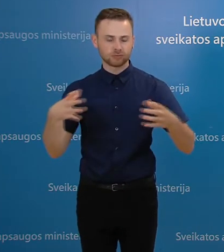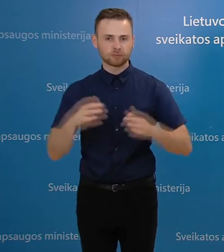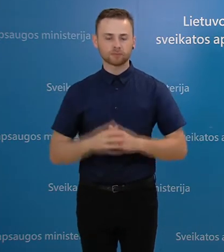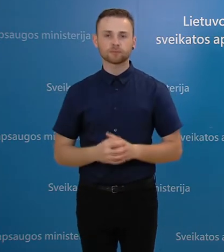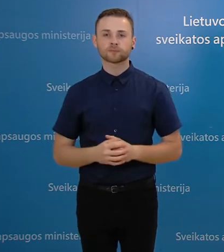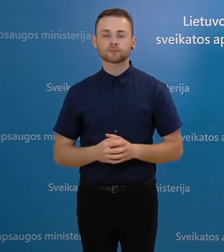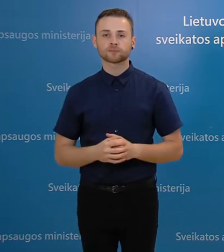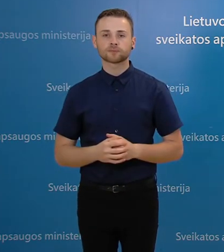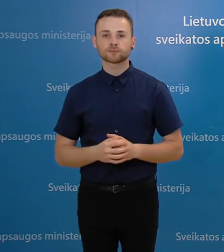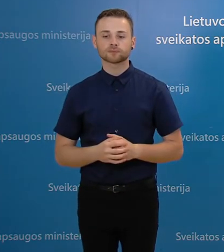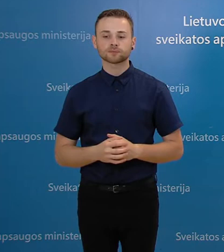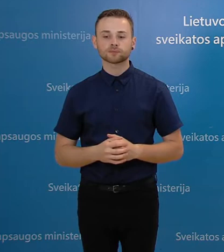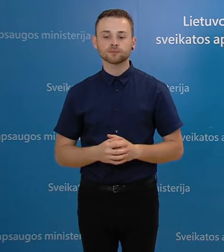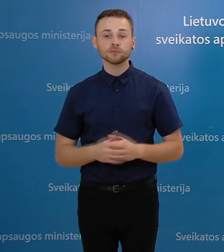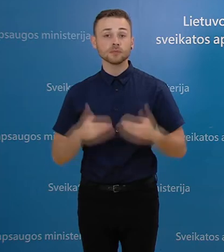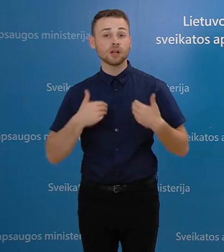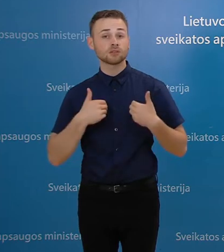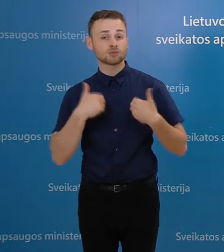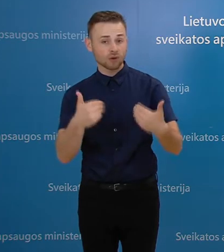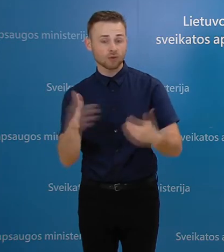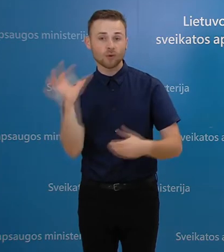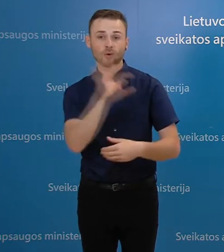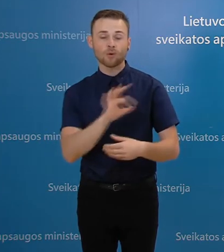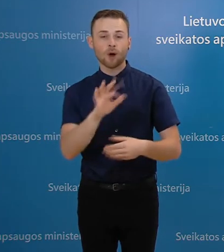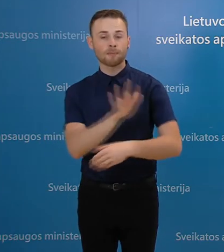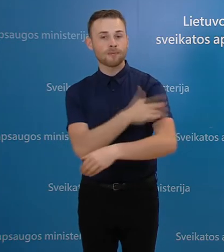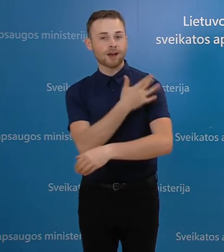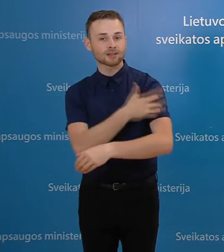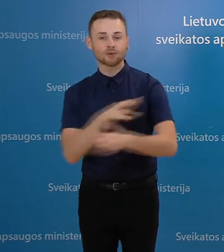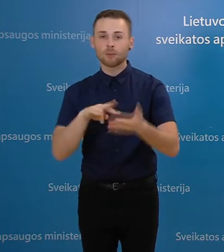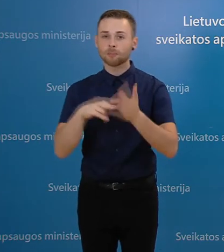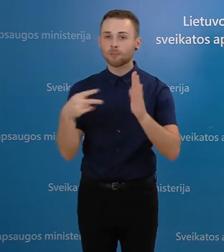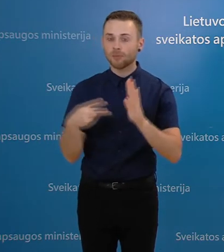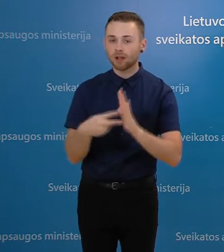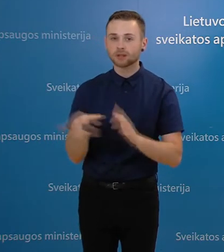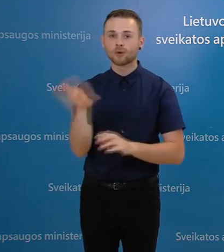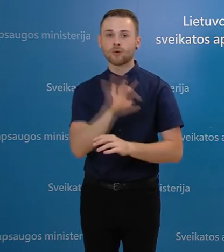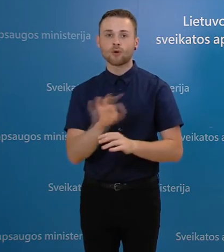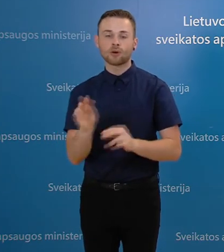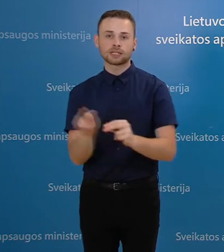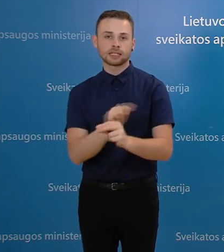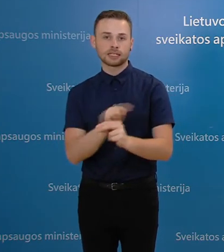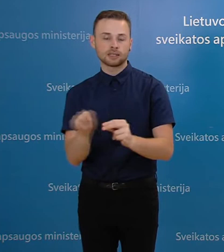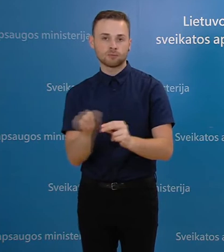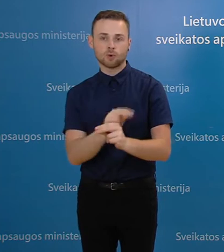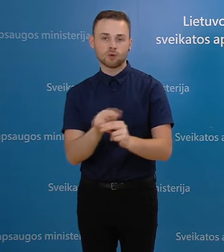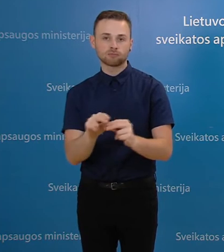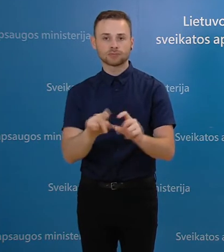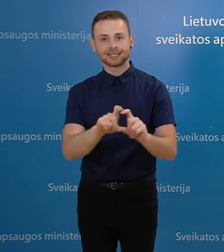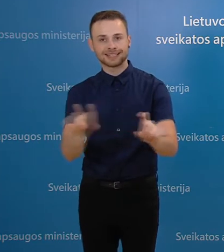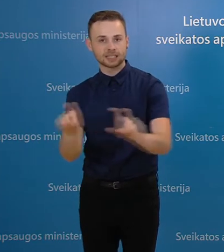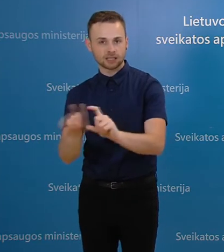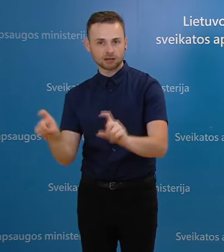Vėlgi rekomendacijos dėl planinių paslaugų, dėl gydymo įstaigų veikimo, tai yra tam